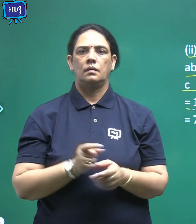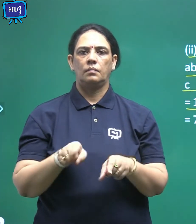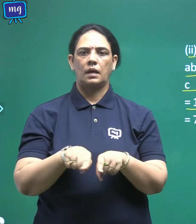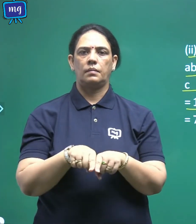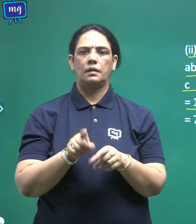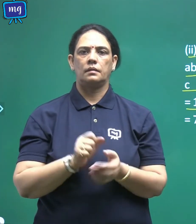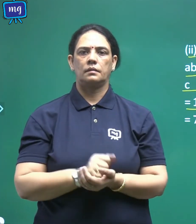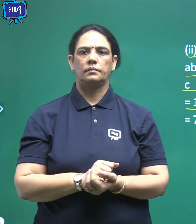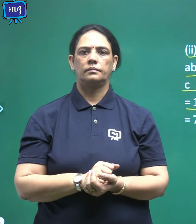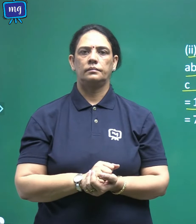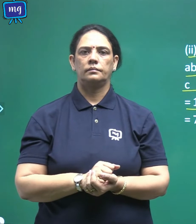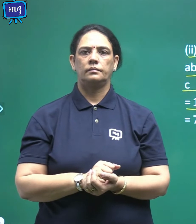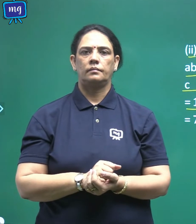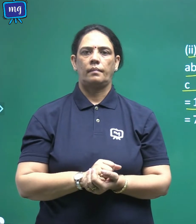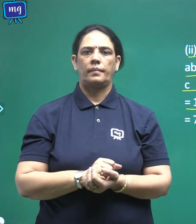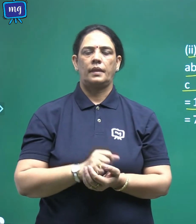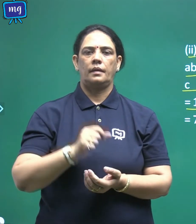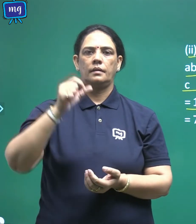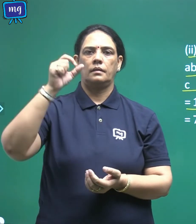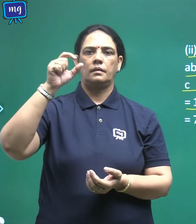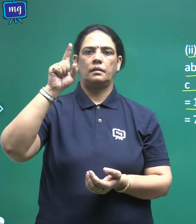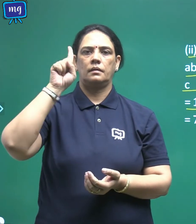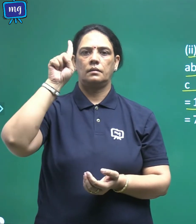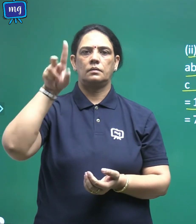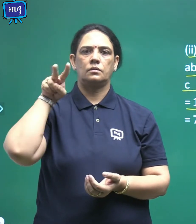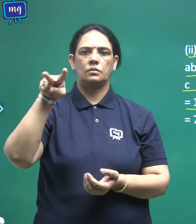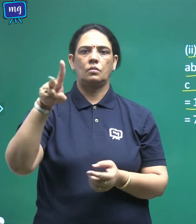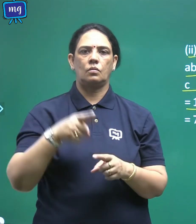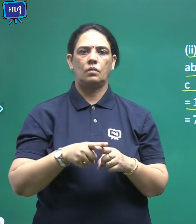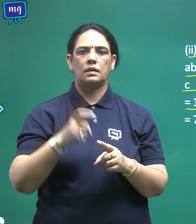बराबर 100 गुणा 7